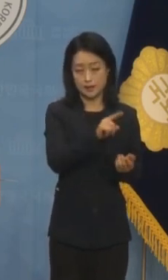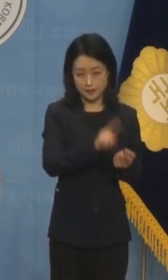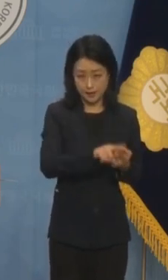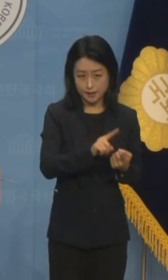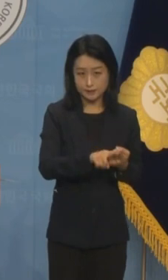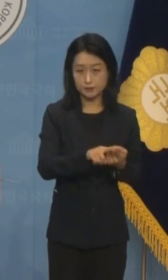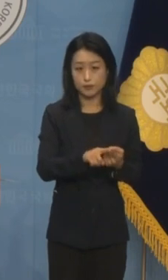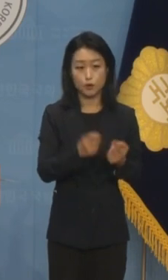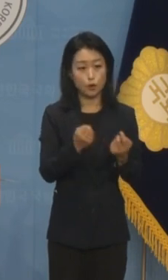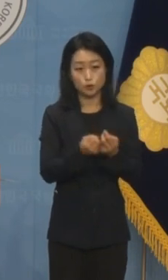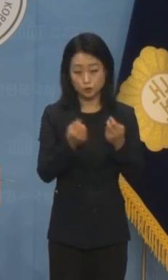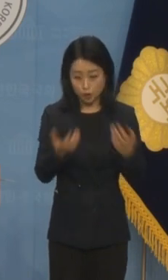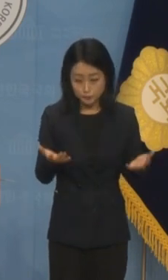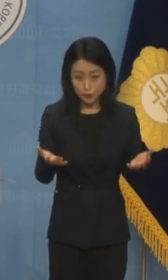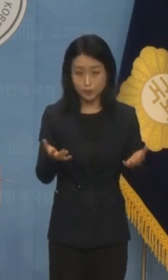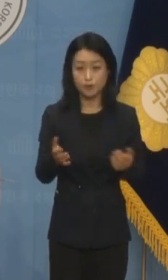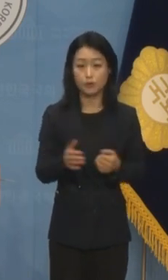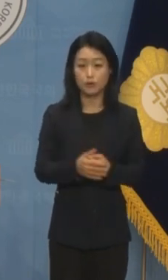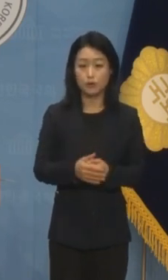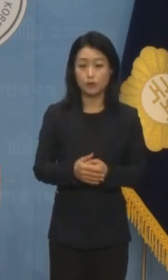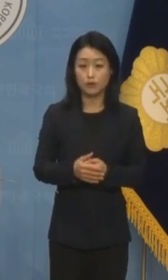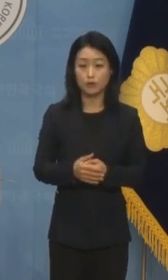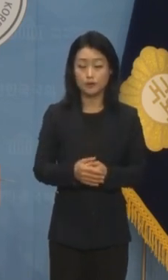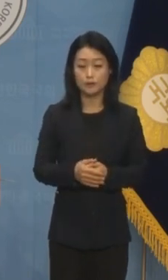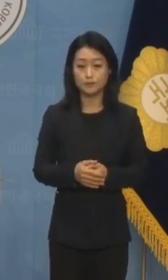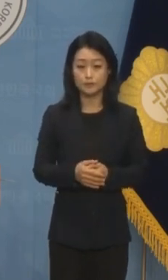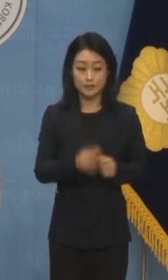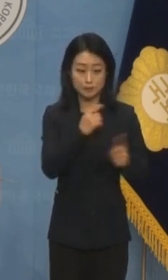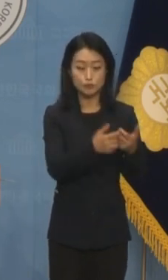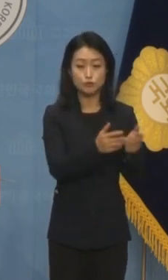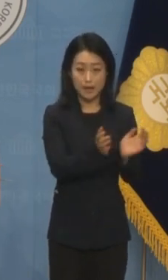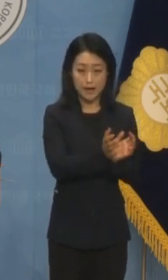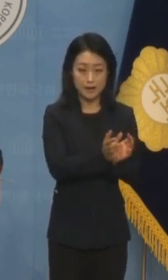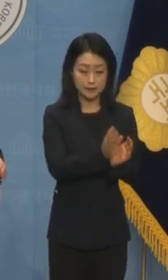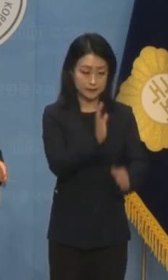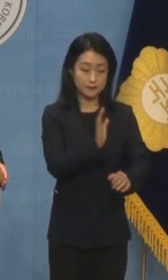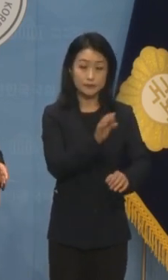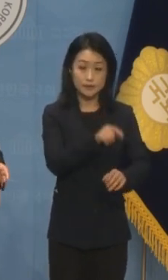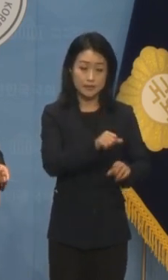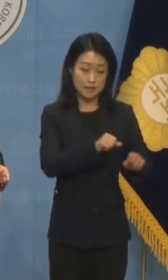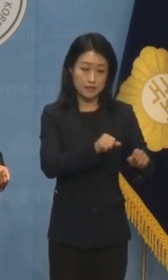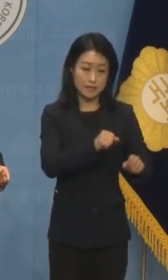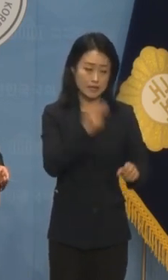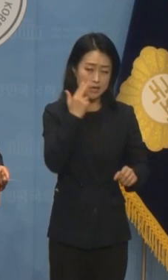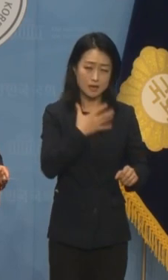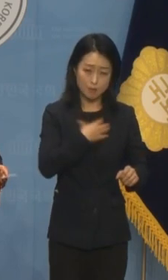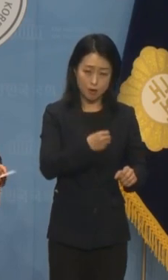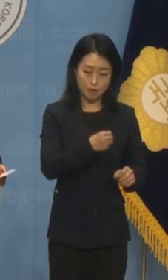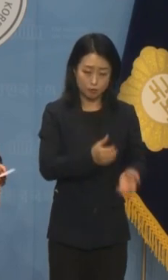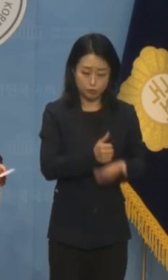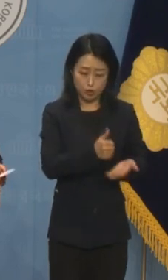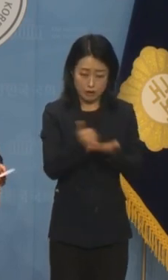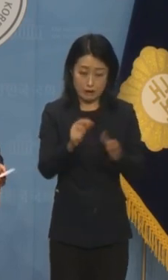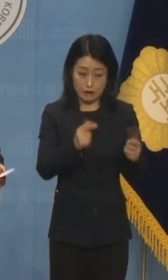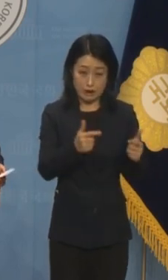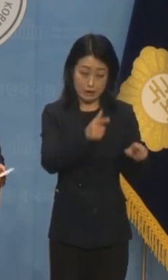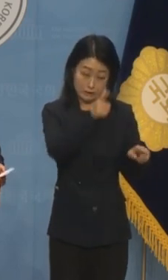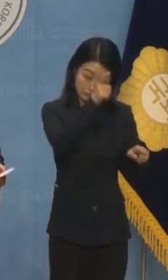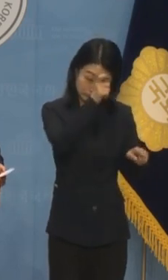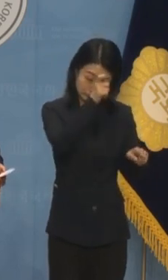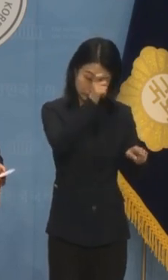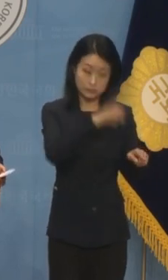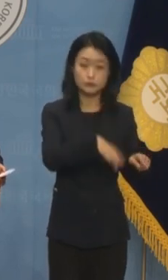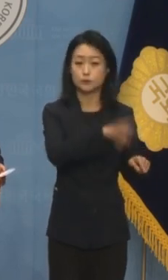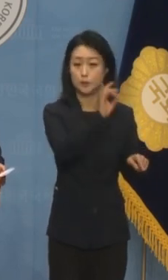인 행위를 어느 정당도 하지 않았기 때문입니다 민주당은 이제 모순 투성인 방통의